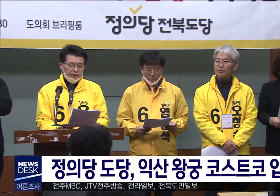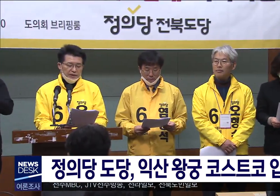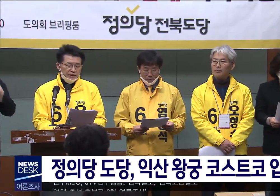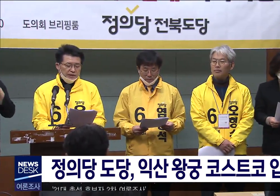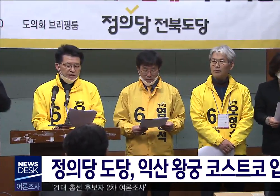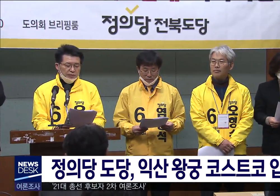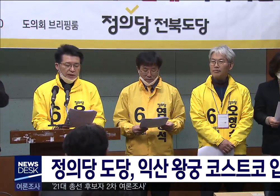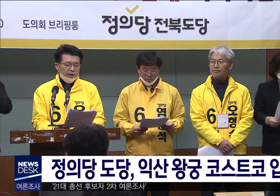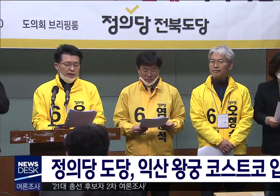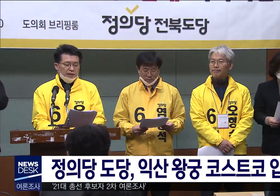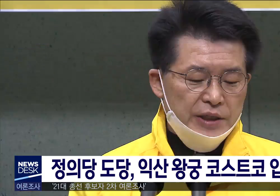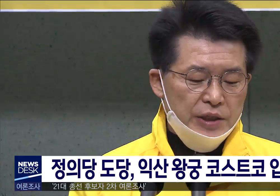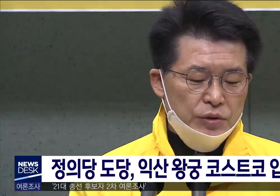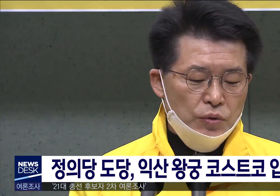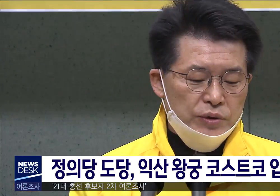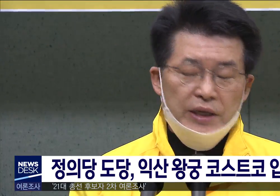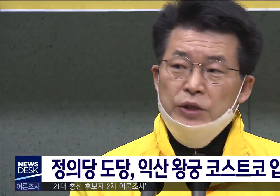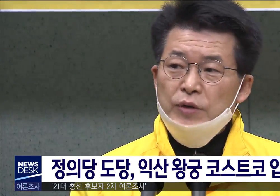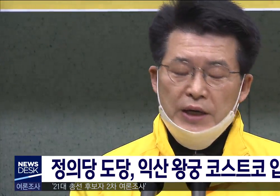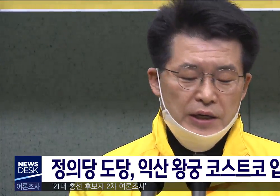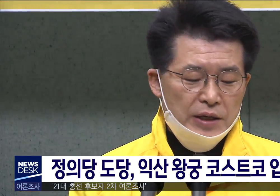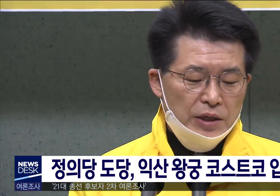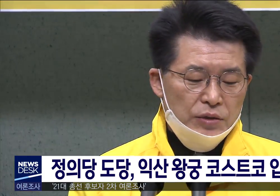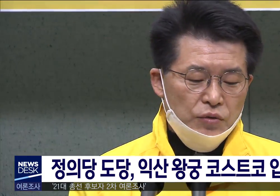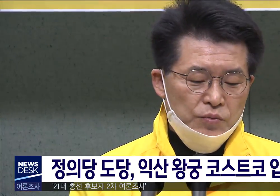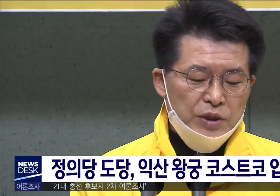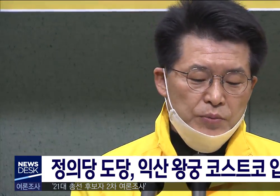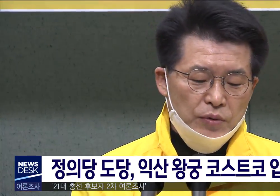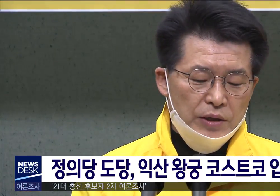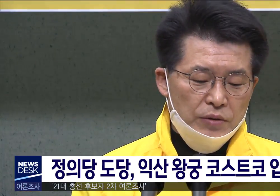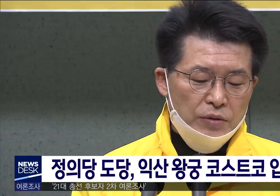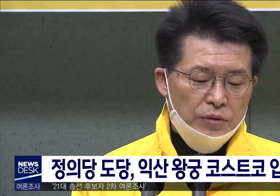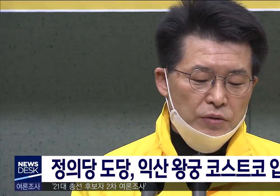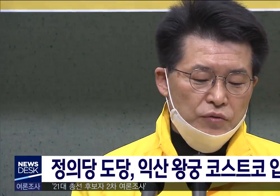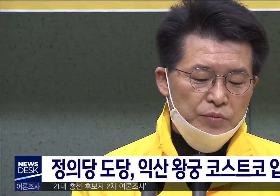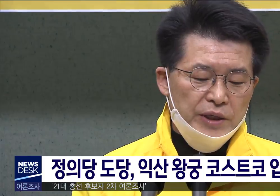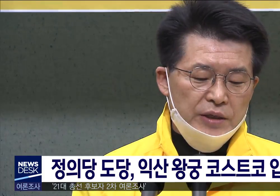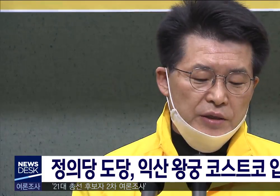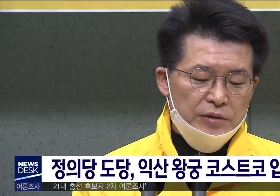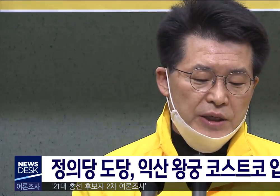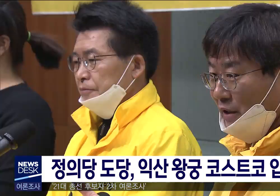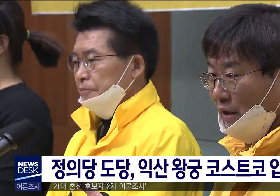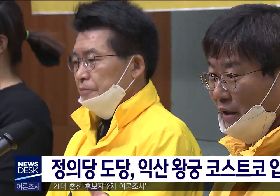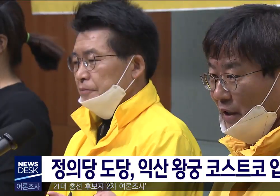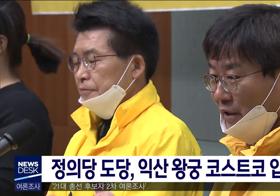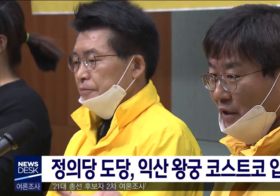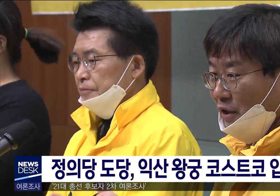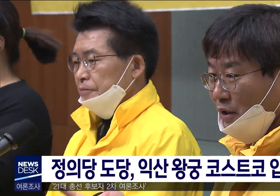우려가 있다고 주장했습니다. 또 지역 자금의 해외 유출로 지역 경제를 어렵게 만들